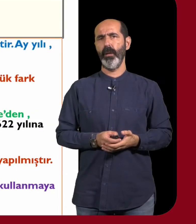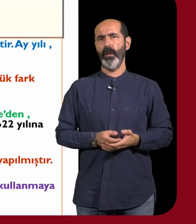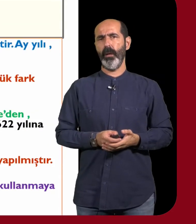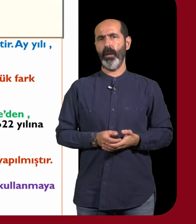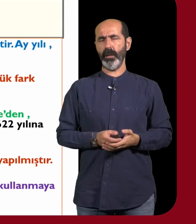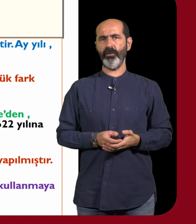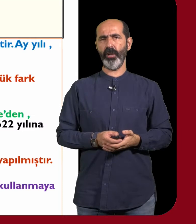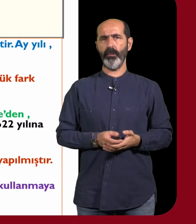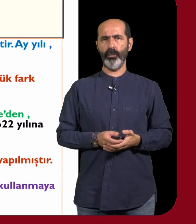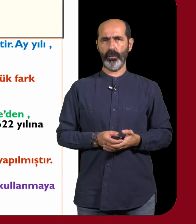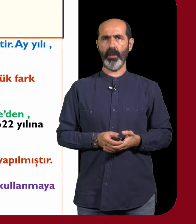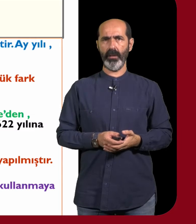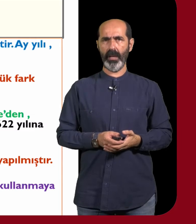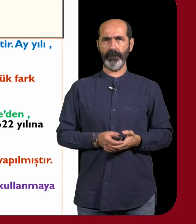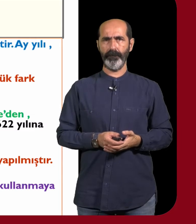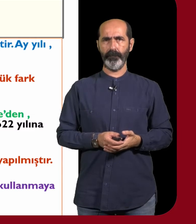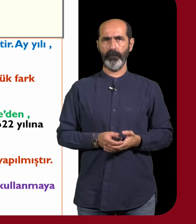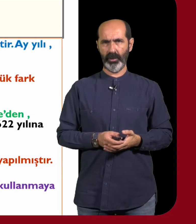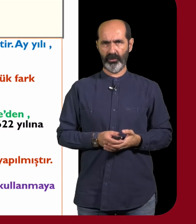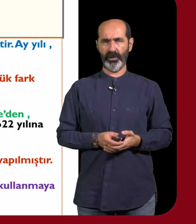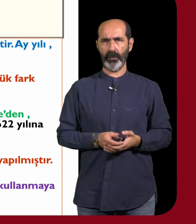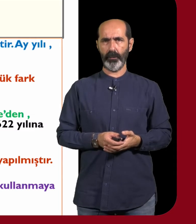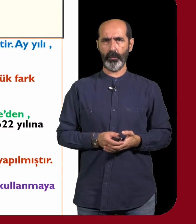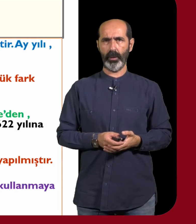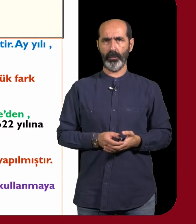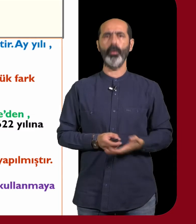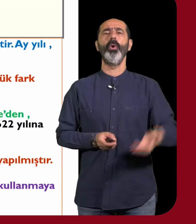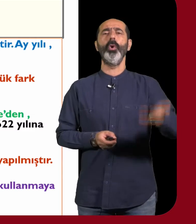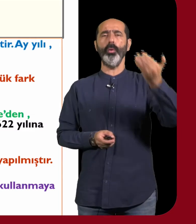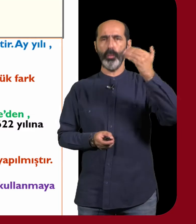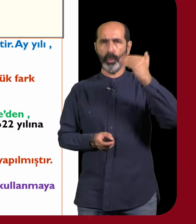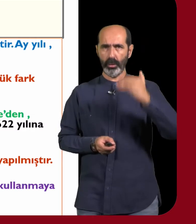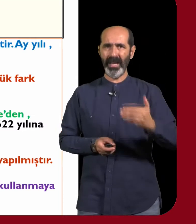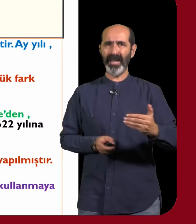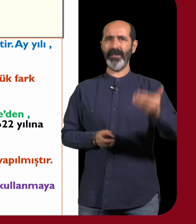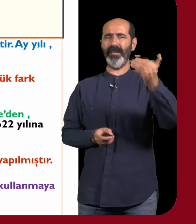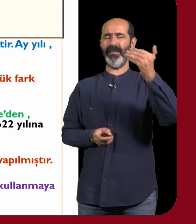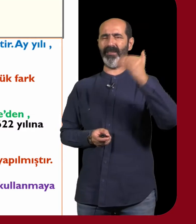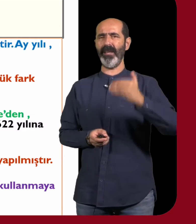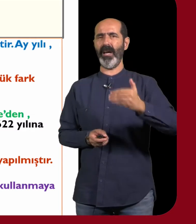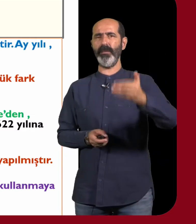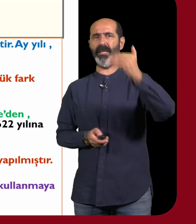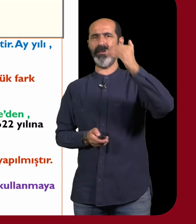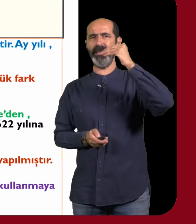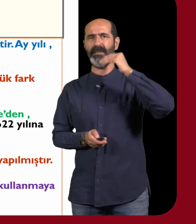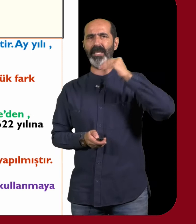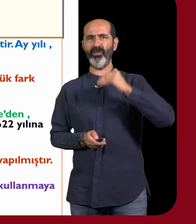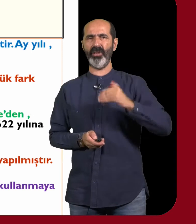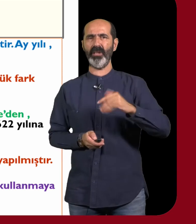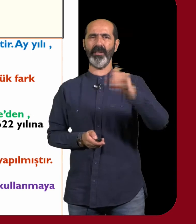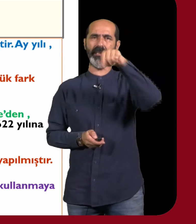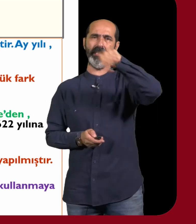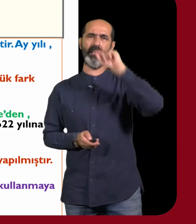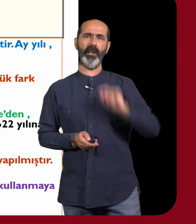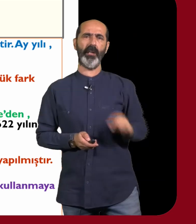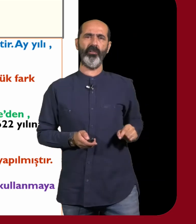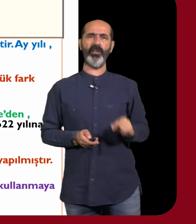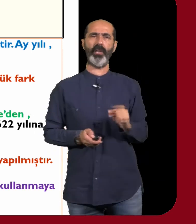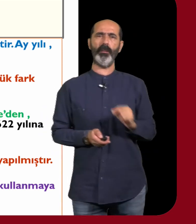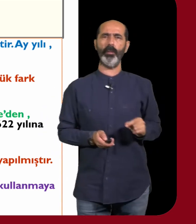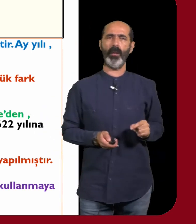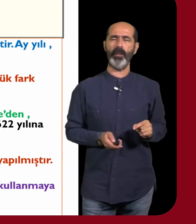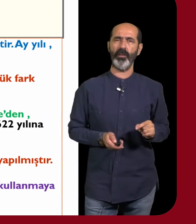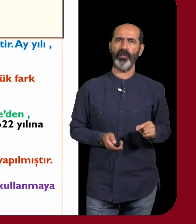takvim arkadaşlar Müslümanlar hicri takvimi kullanıyorduk Türklerde İslamiyet'e geçtikten